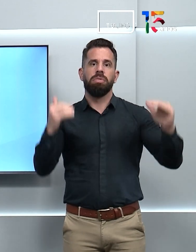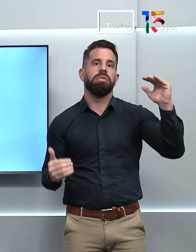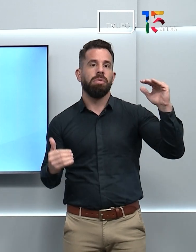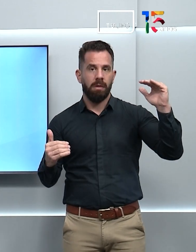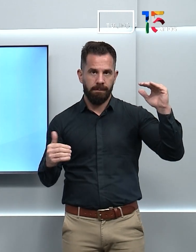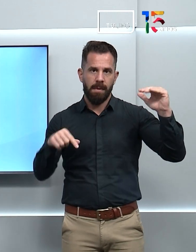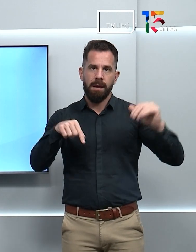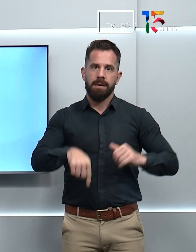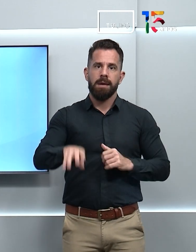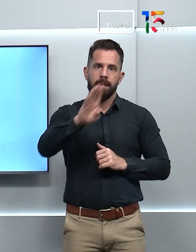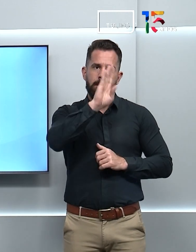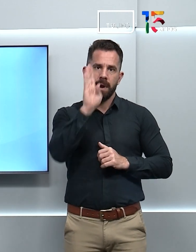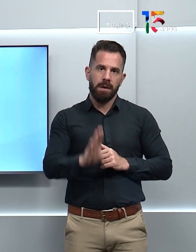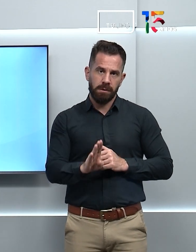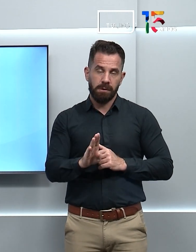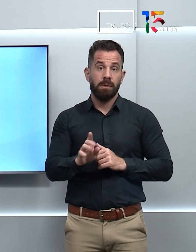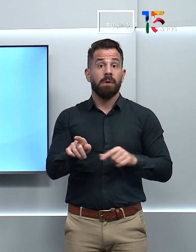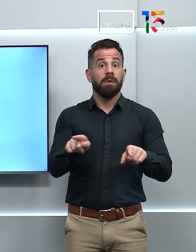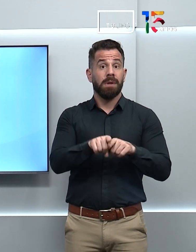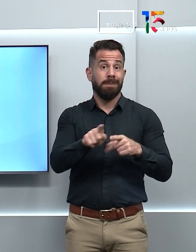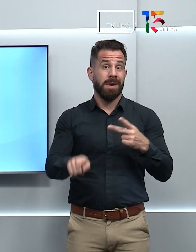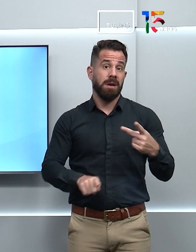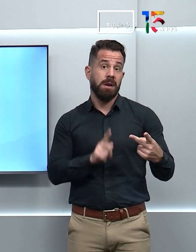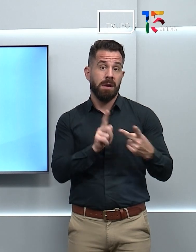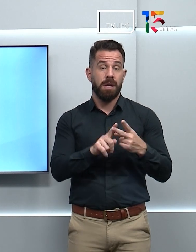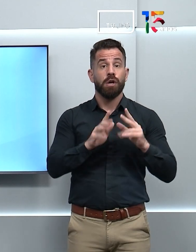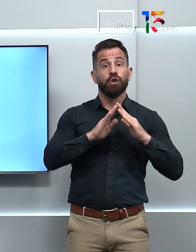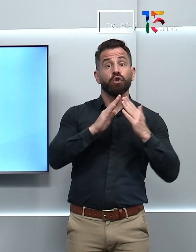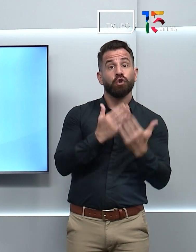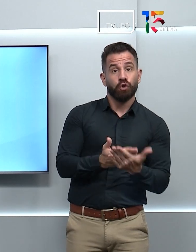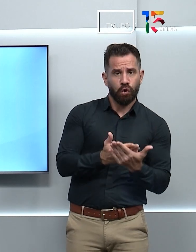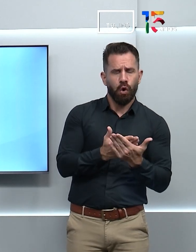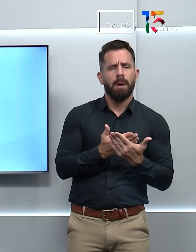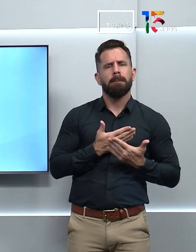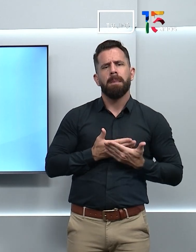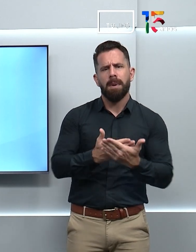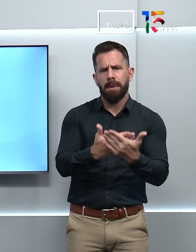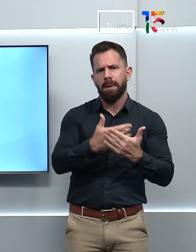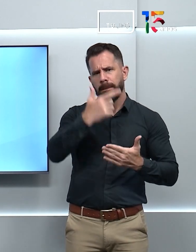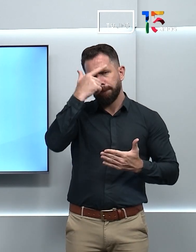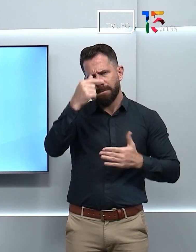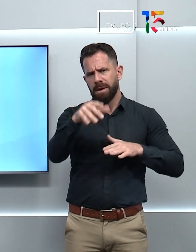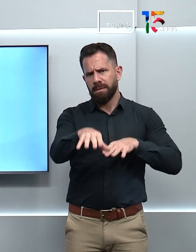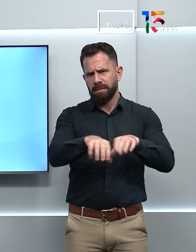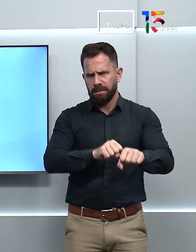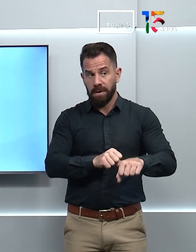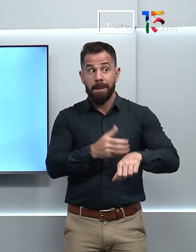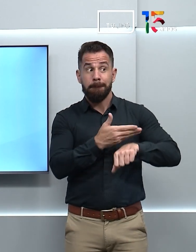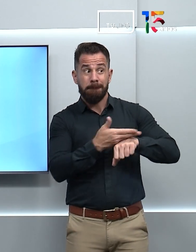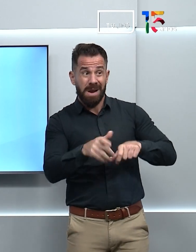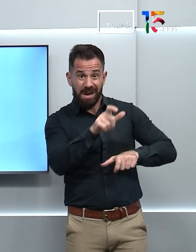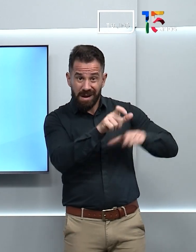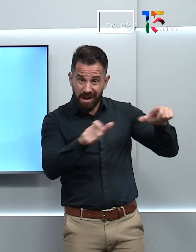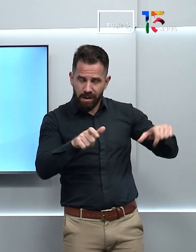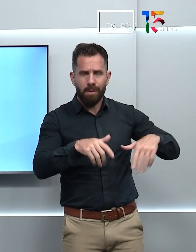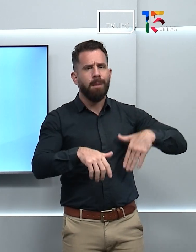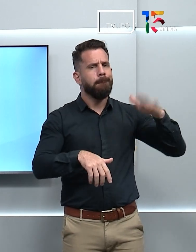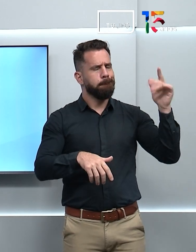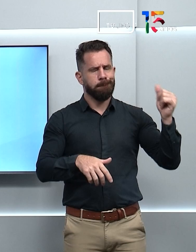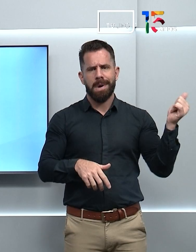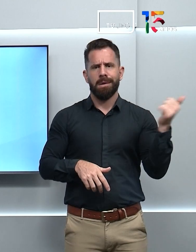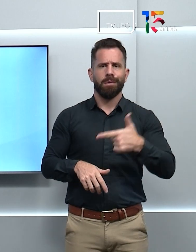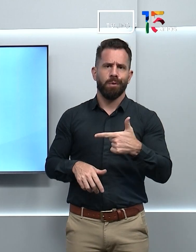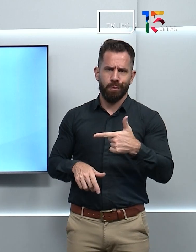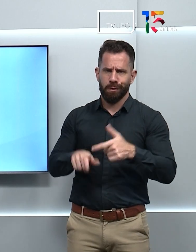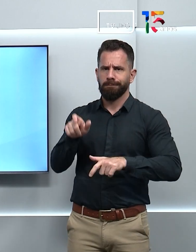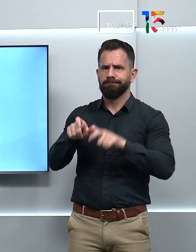Ao analisar a diferença por escolaridade, os brancos recebem mais por hora trabalhada em todos os níveis.